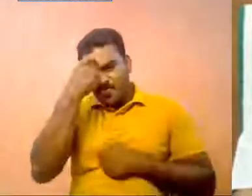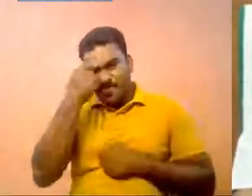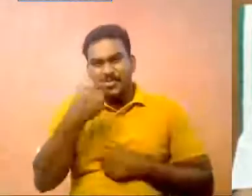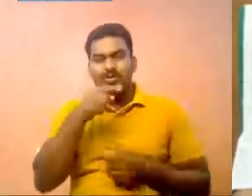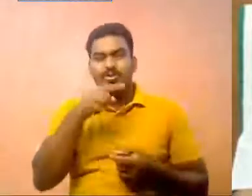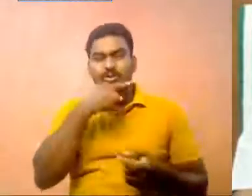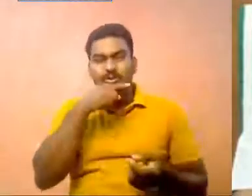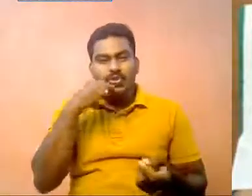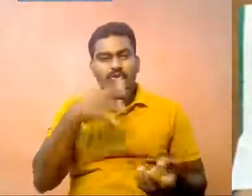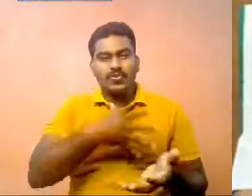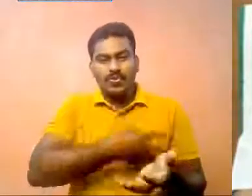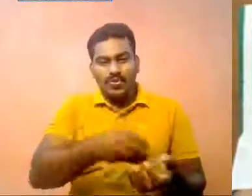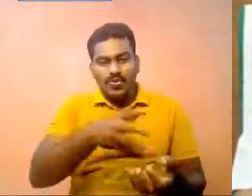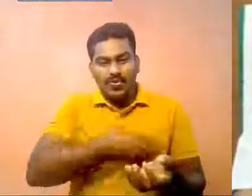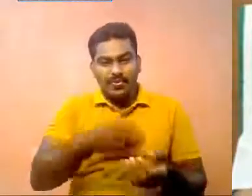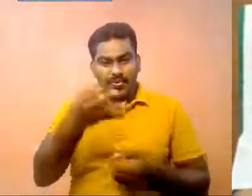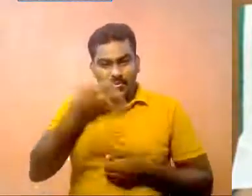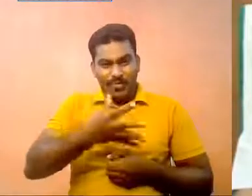കണ്ണൂരിന്